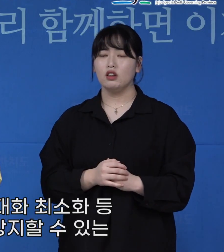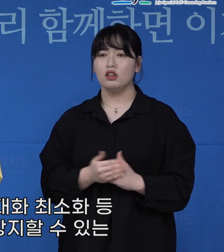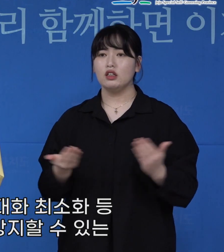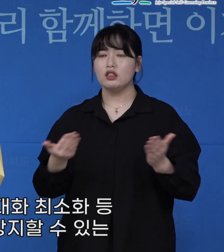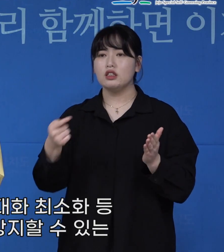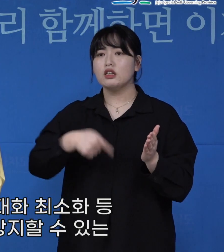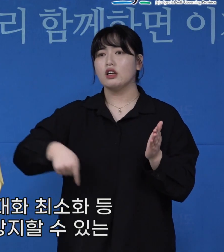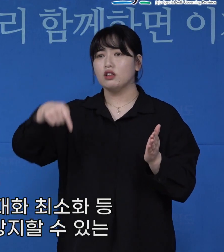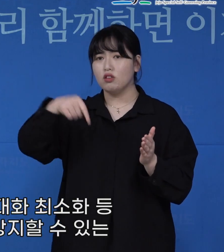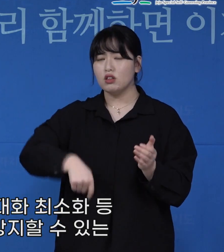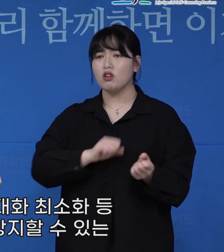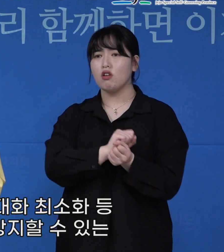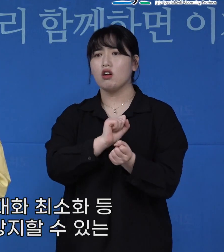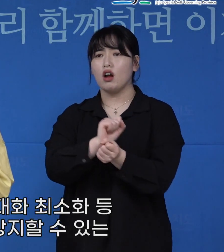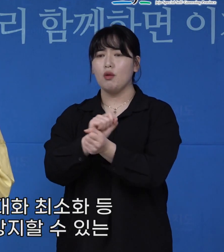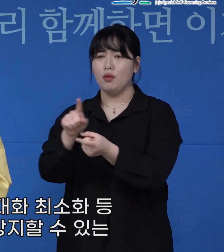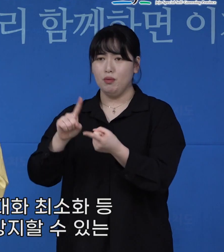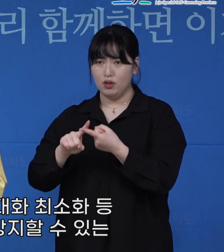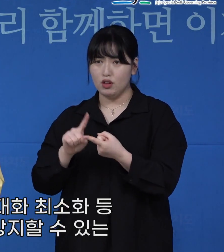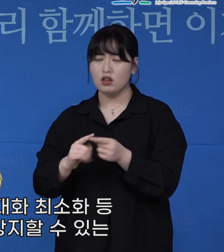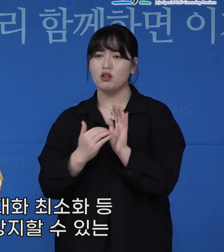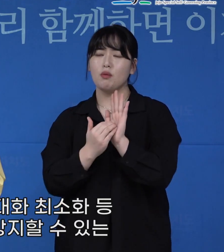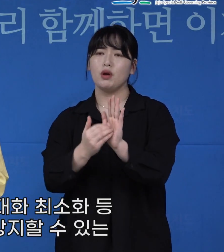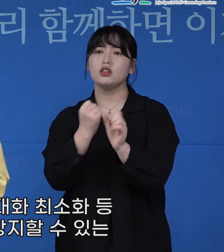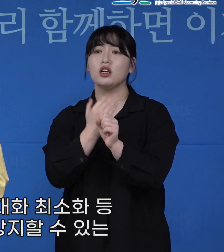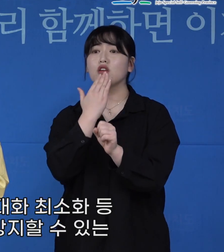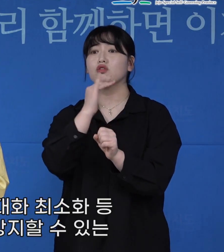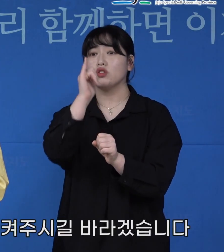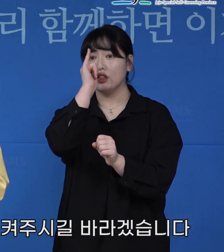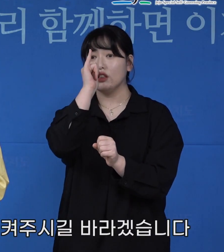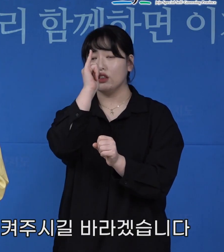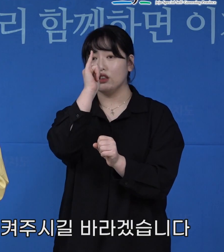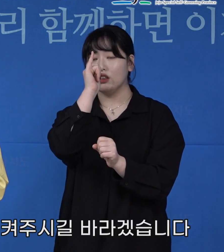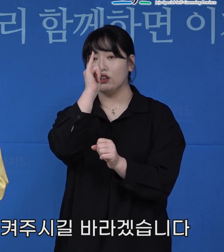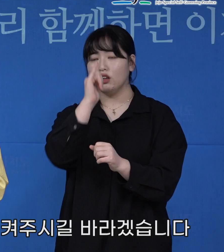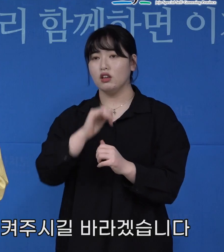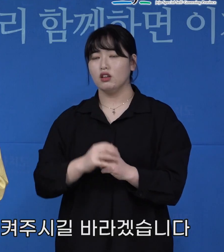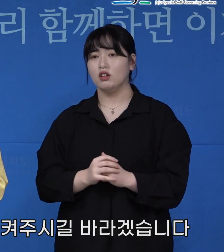직장 내 감염을 방지할 수 있는